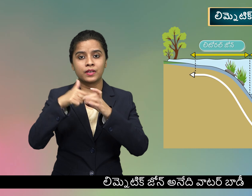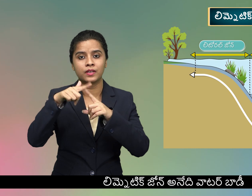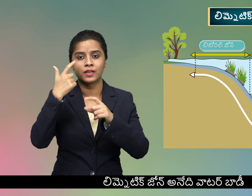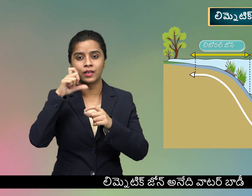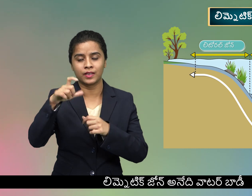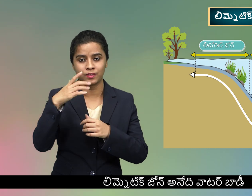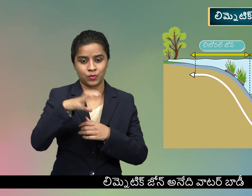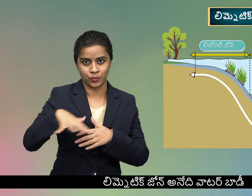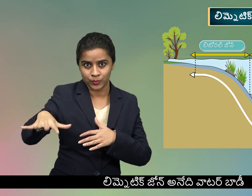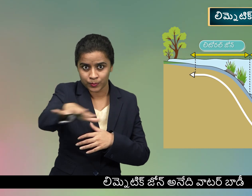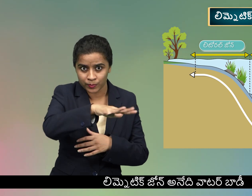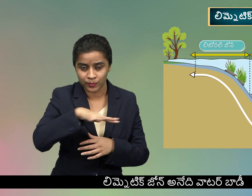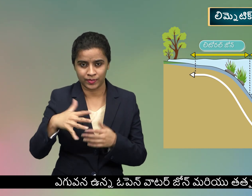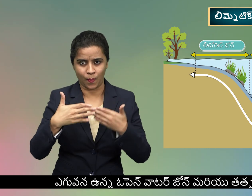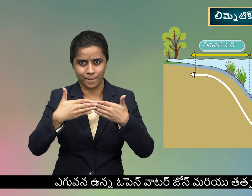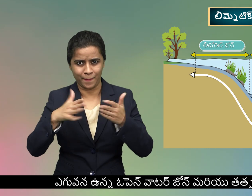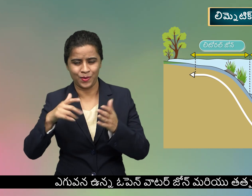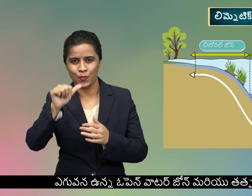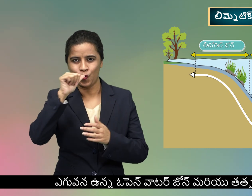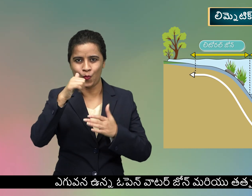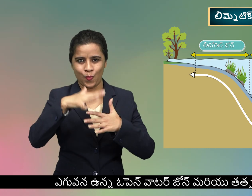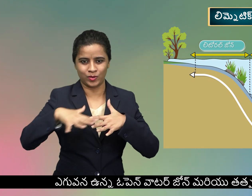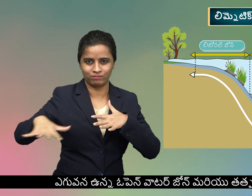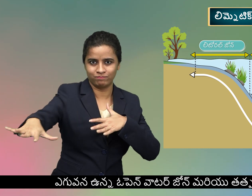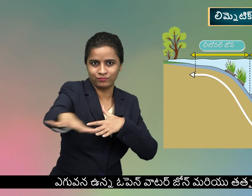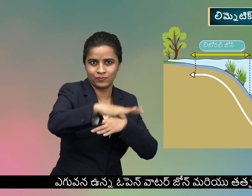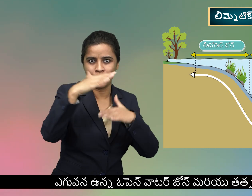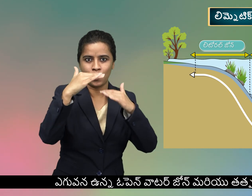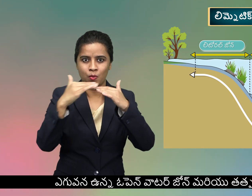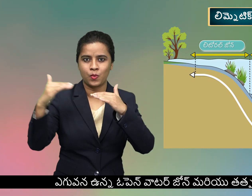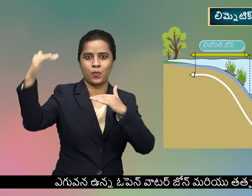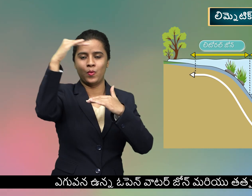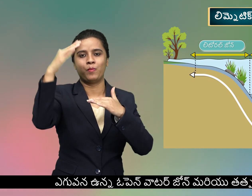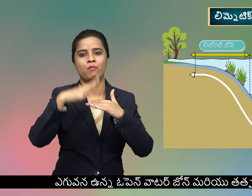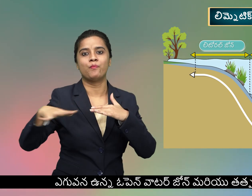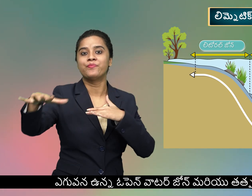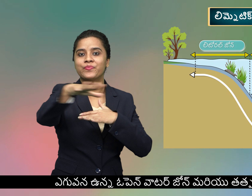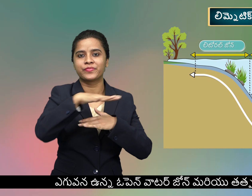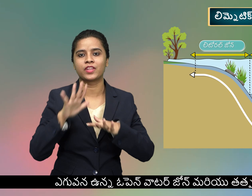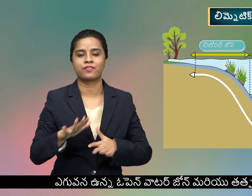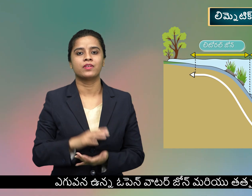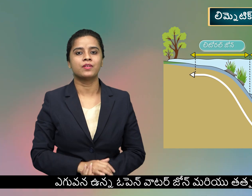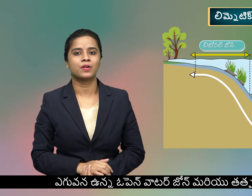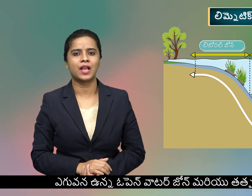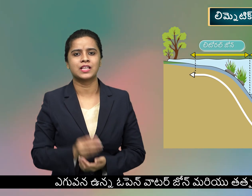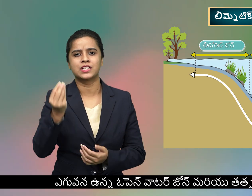లిమ్నాటిక్ జోన్ అనేది వాటర్ బాడీ ఎగువన ఉన్న ఓపెన్ వాటర్ జోన్ మరియు